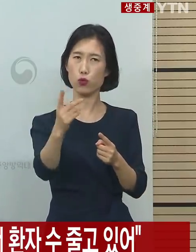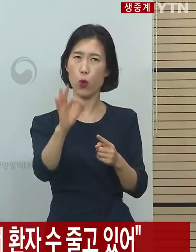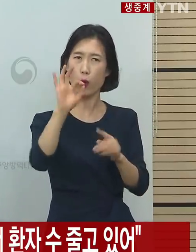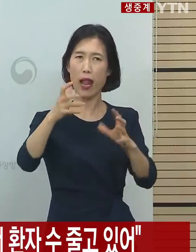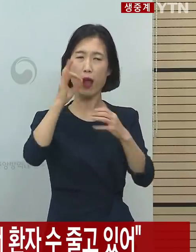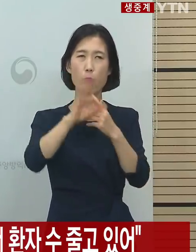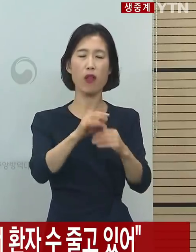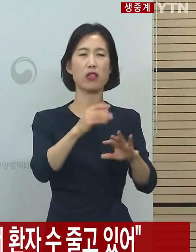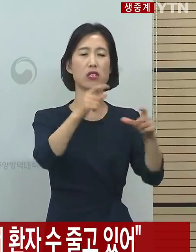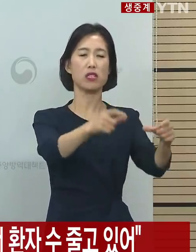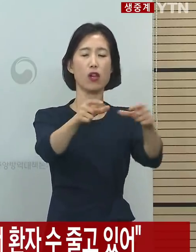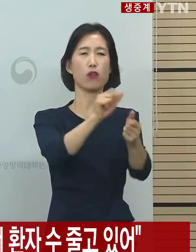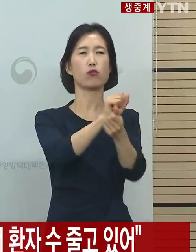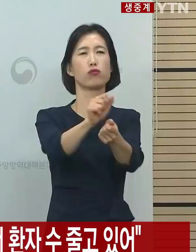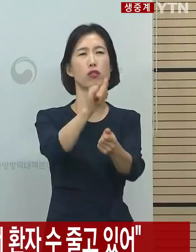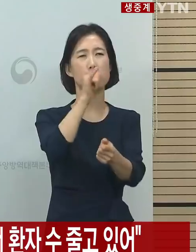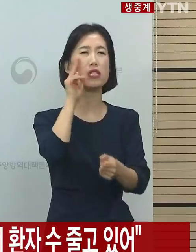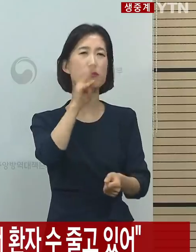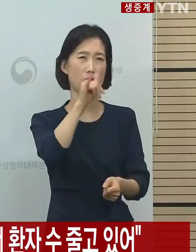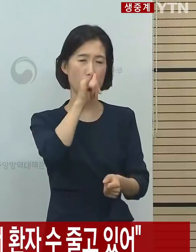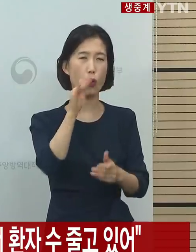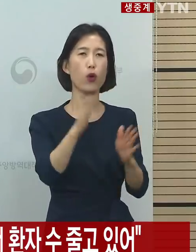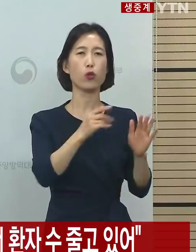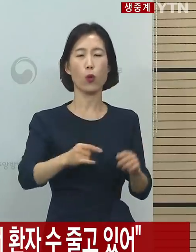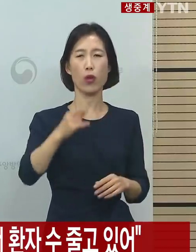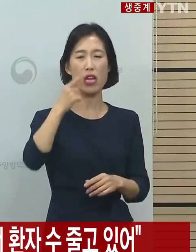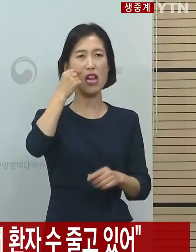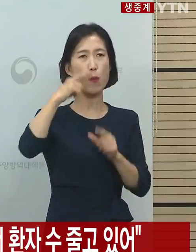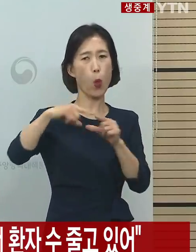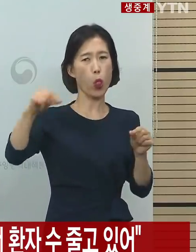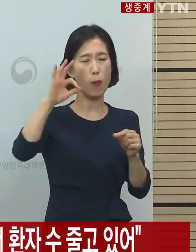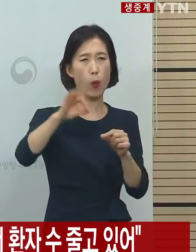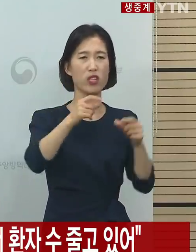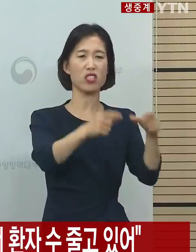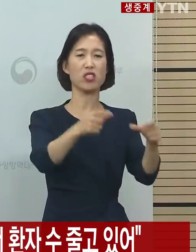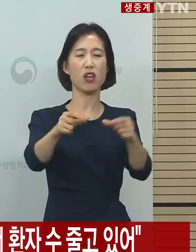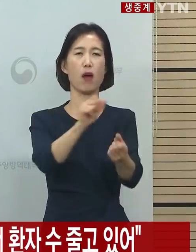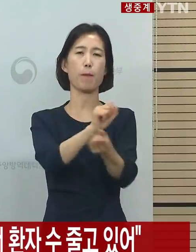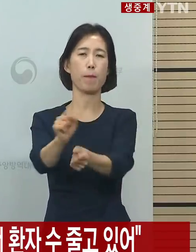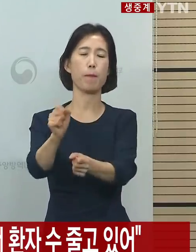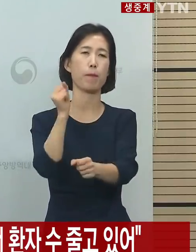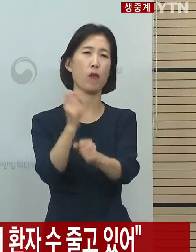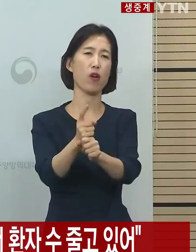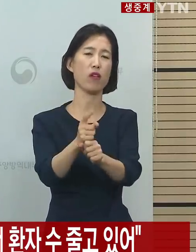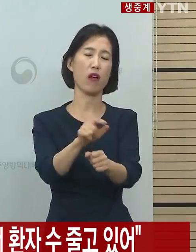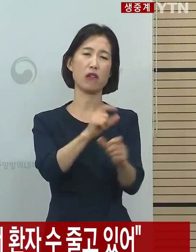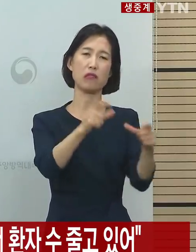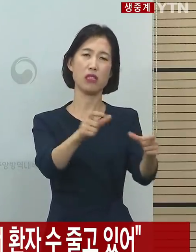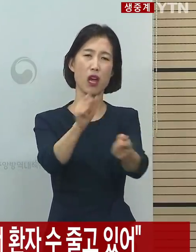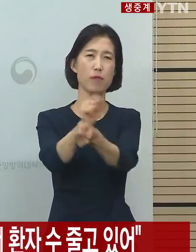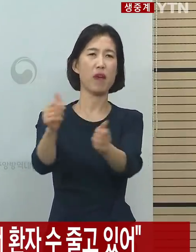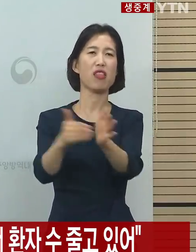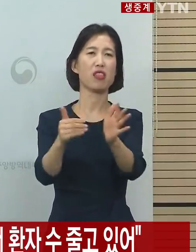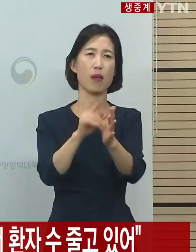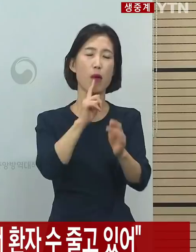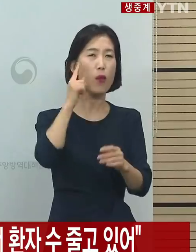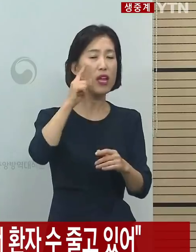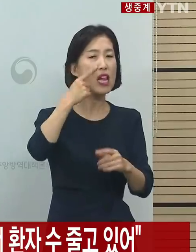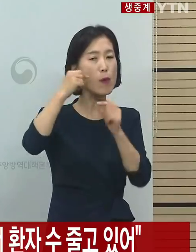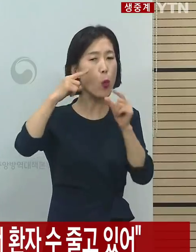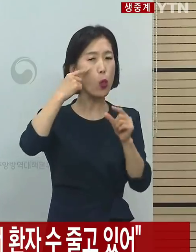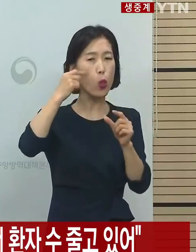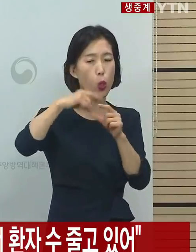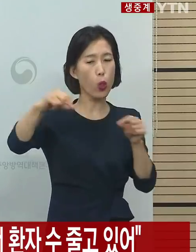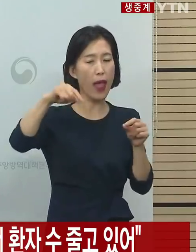많이 증가하고 있고 일본의 경우도 WHO가 지역사회 감염이 발생한 국가로 이렇게 홋카이도 등의